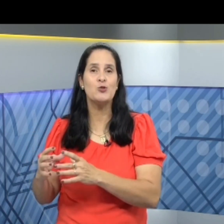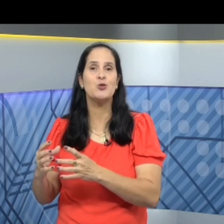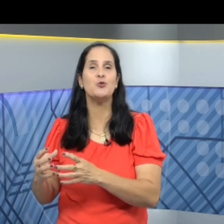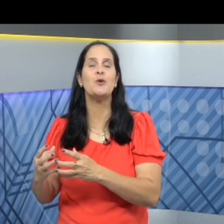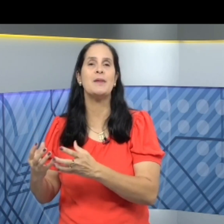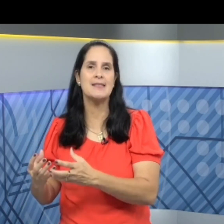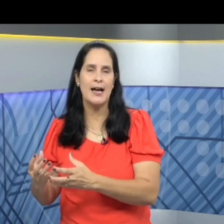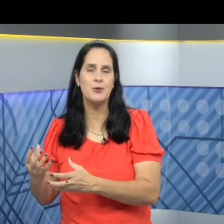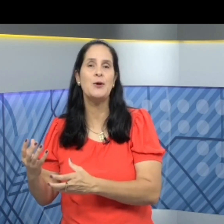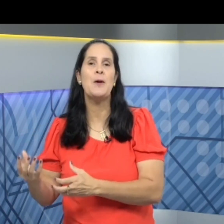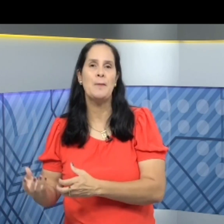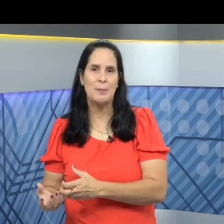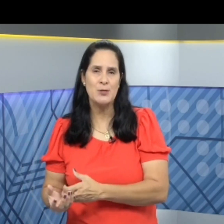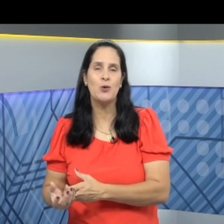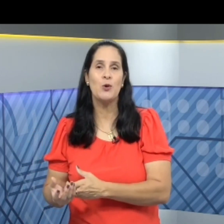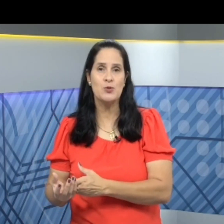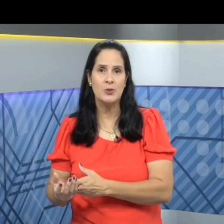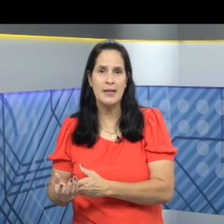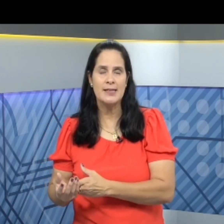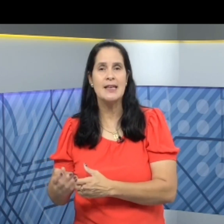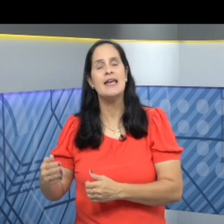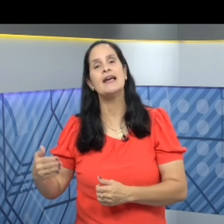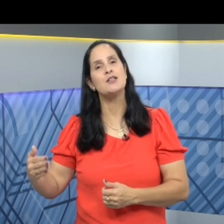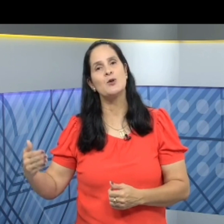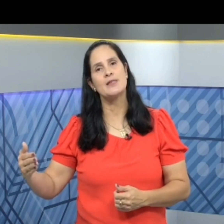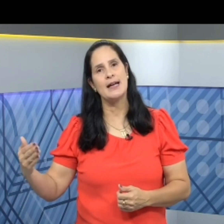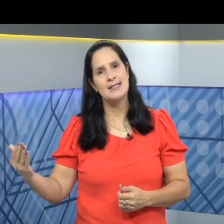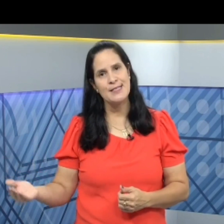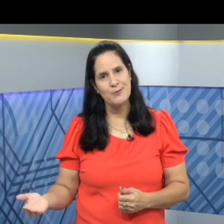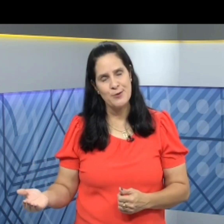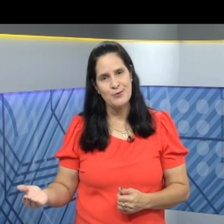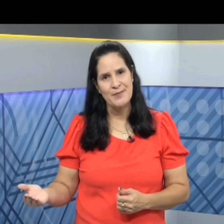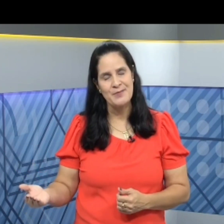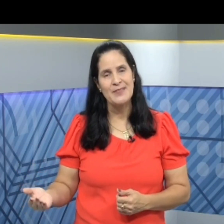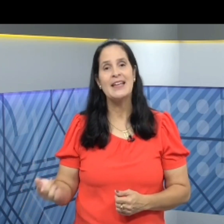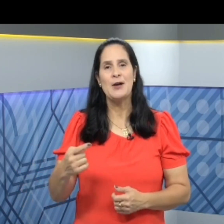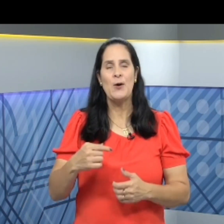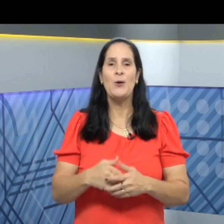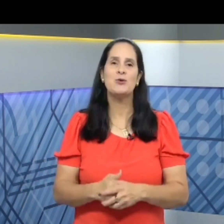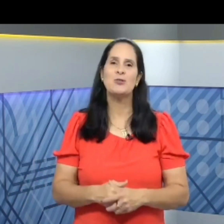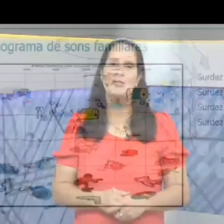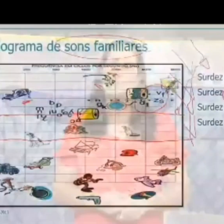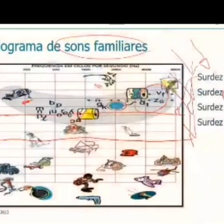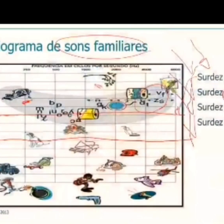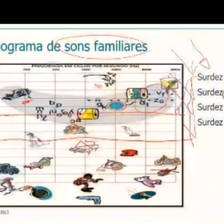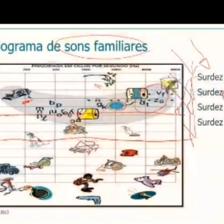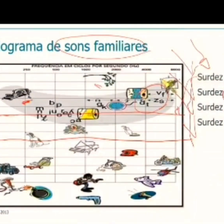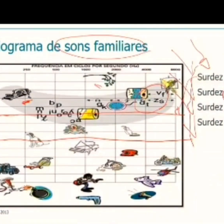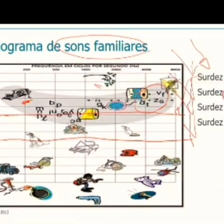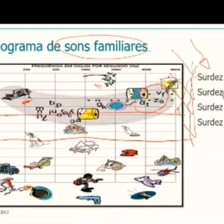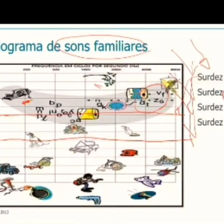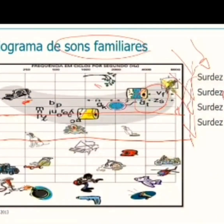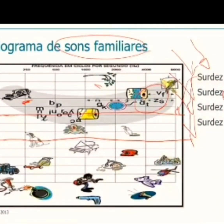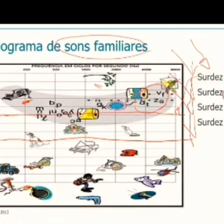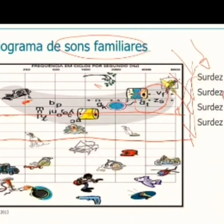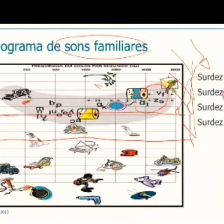tudo é pensado para a pessoa com surdez. E aí eles conseguem se desenvolver. Outro tipo de surdez, outro grau de